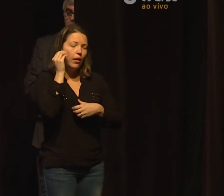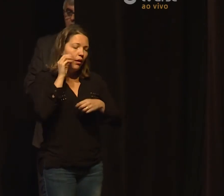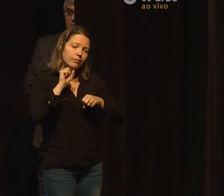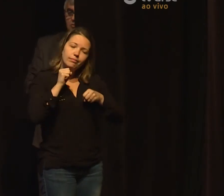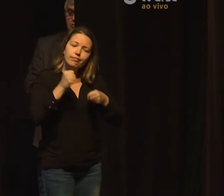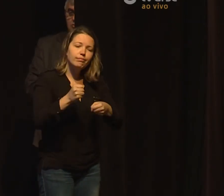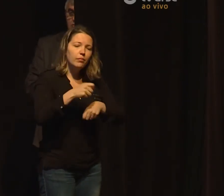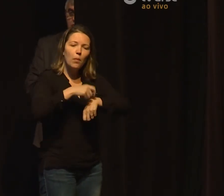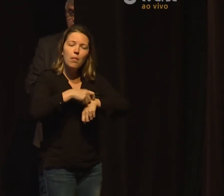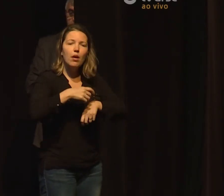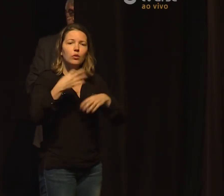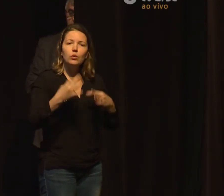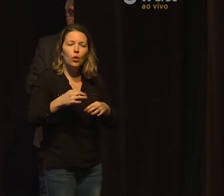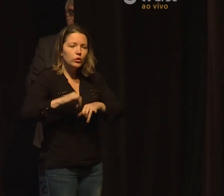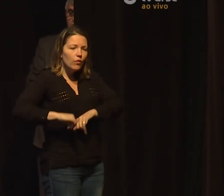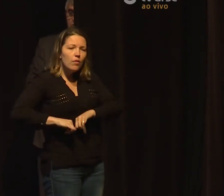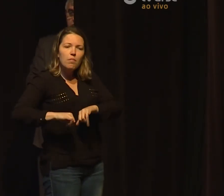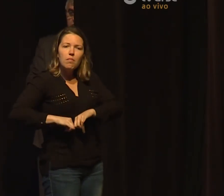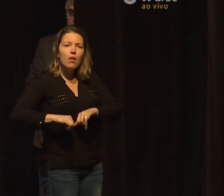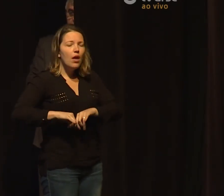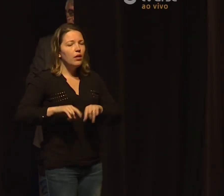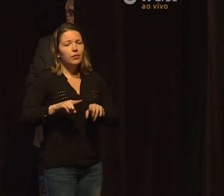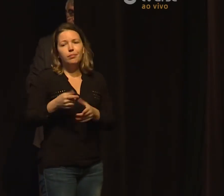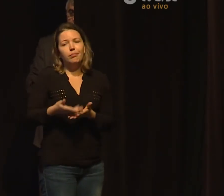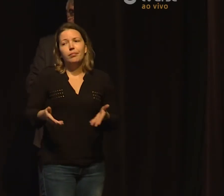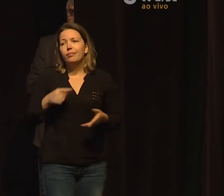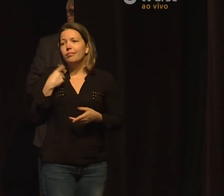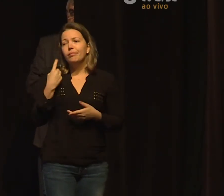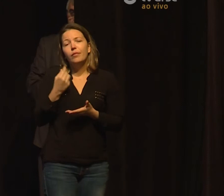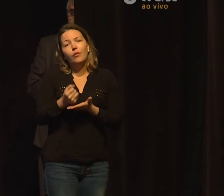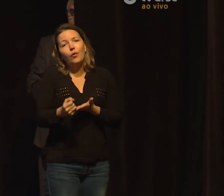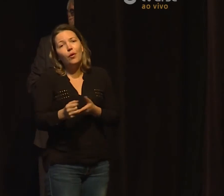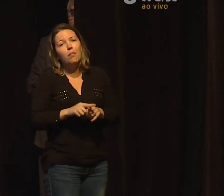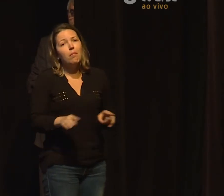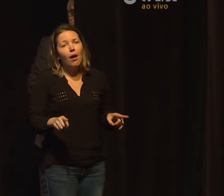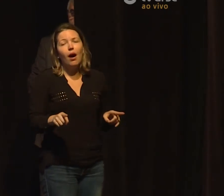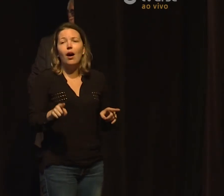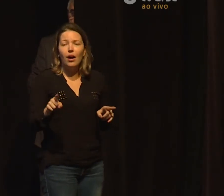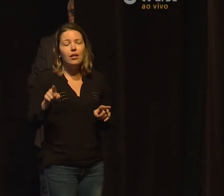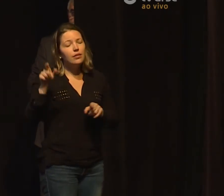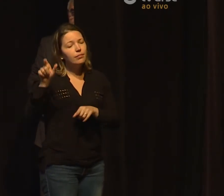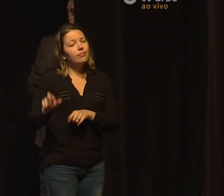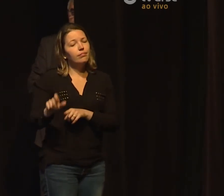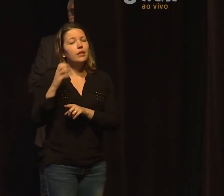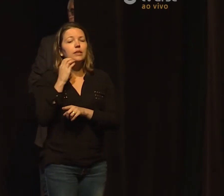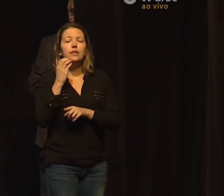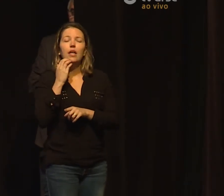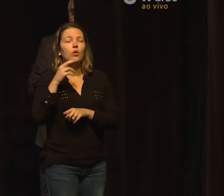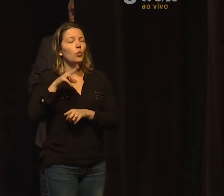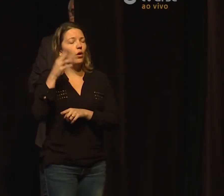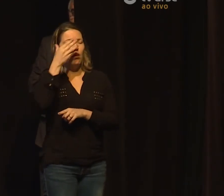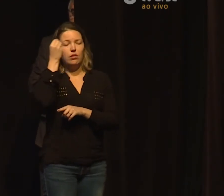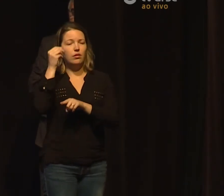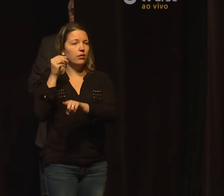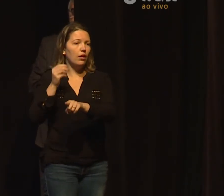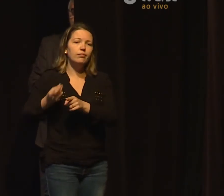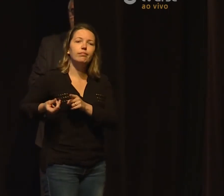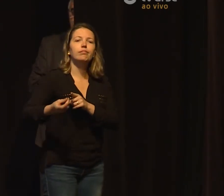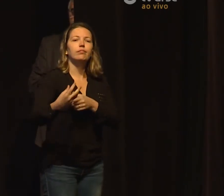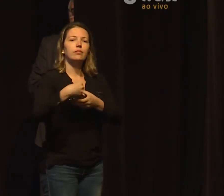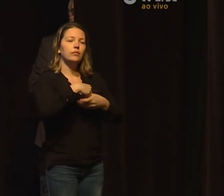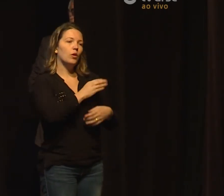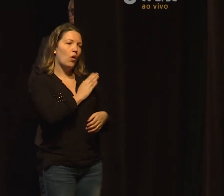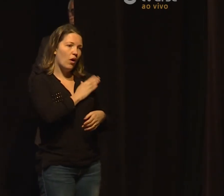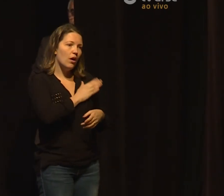e sofrimento pela irreparável perda. Cal, teu espírito conciliador jamais será esquecido. E, neste momento,